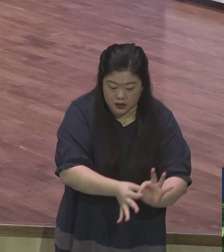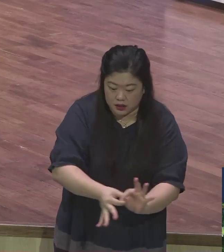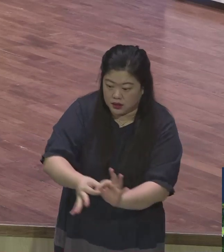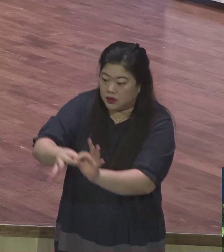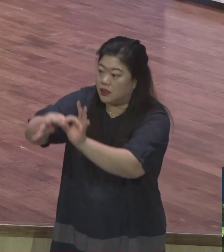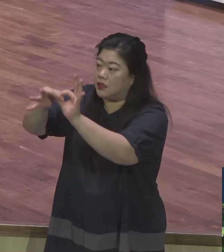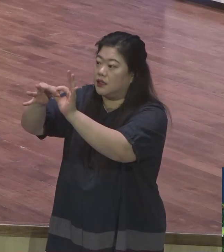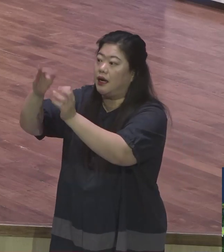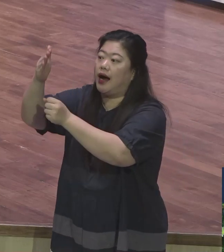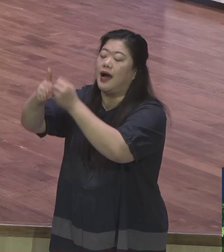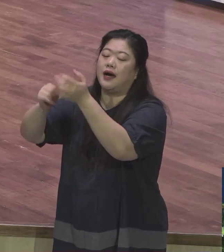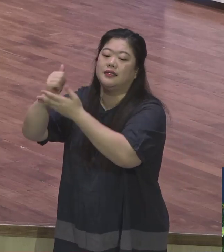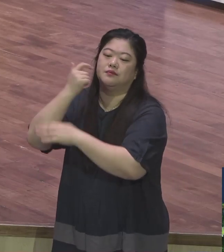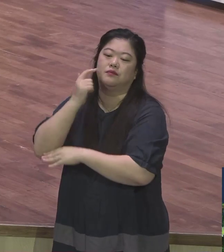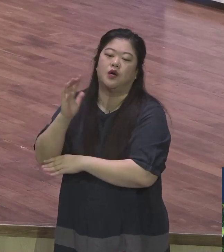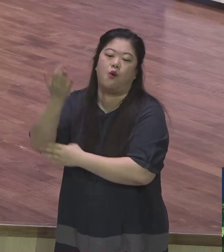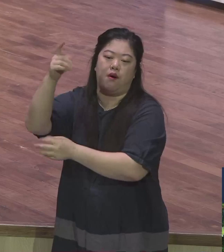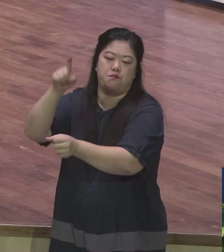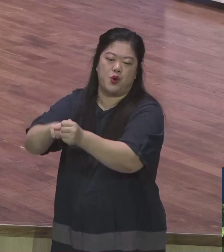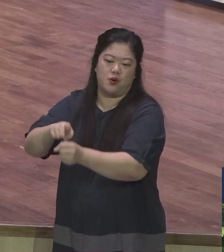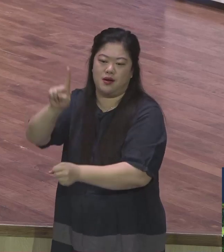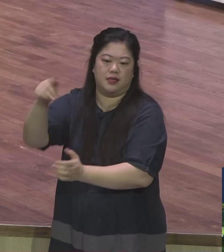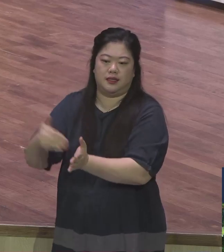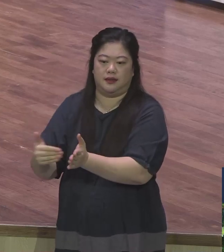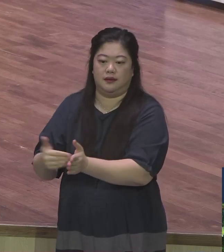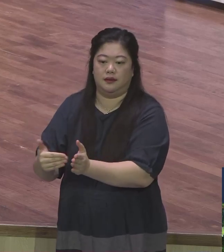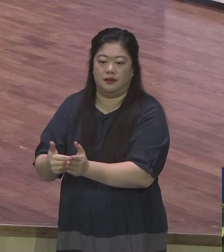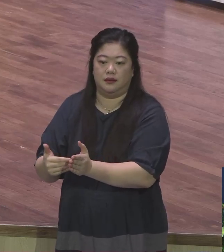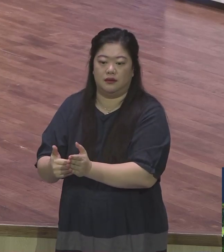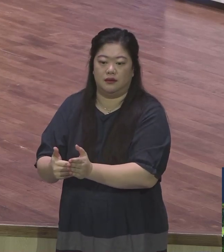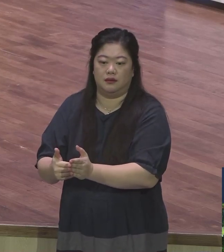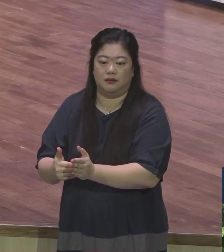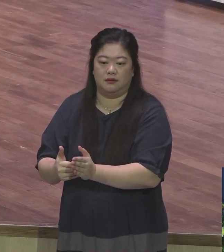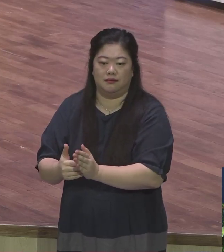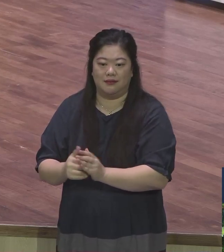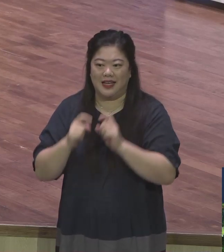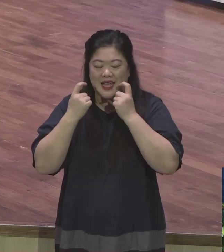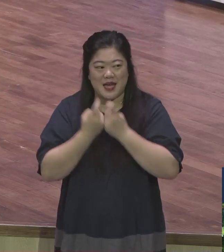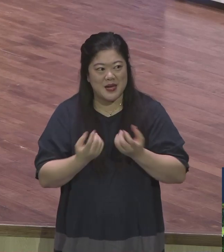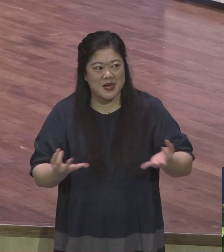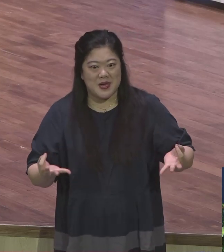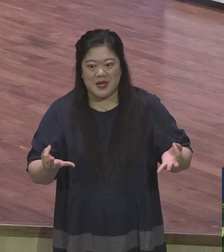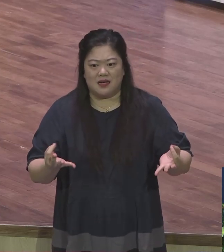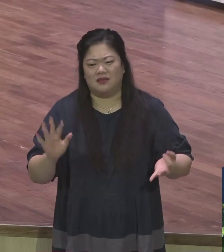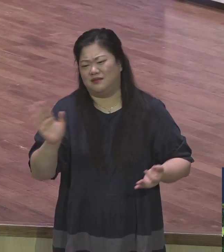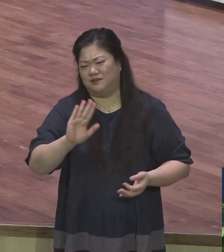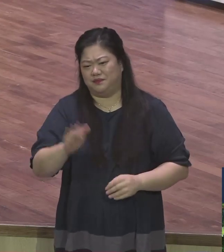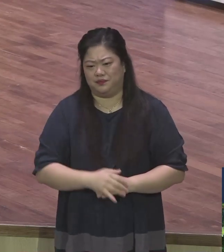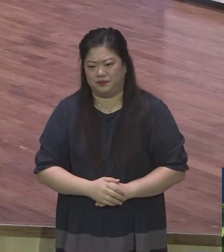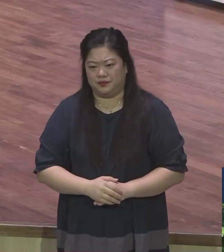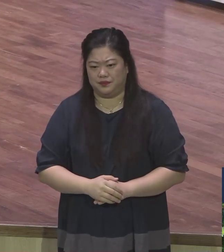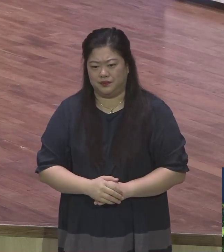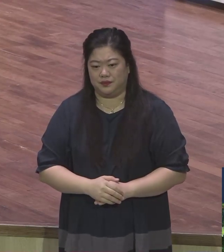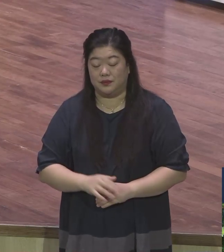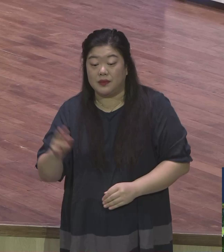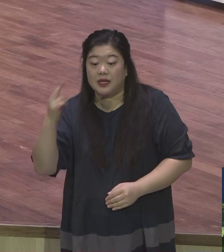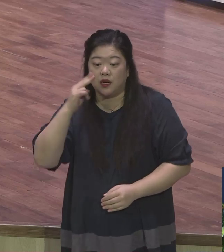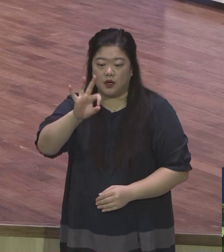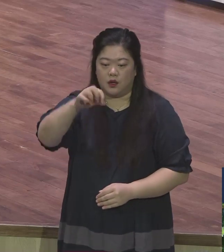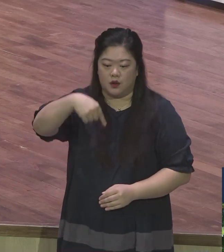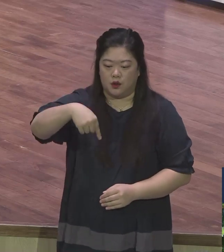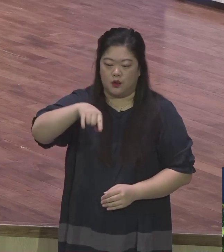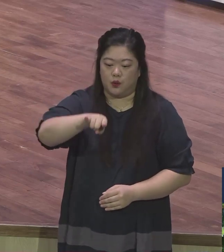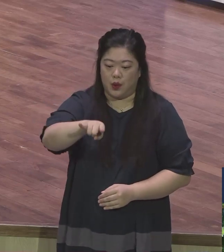하나님의 영광을 위하여 살아라. 그래서요. 웨스트 미니터 신앙 고백 제1조 1항이 뭐냐